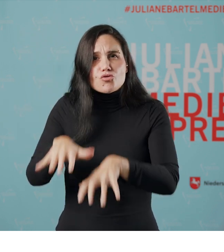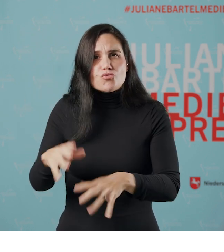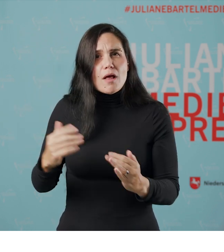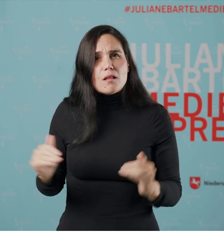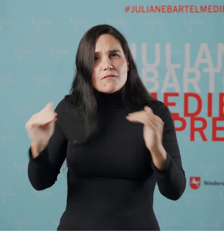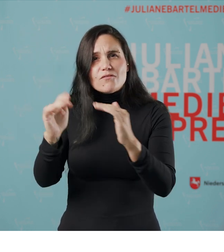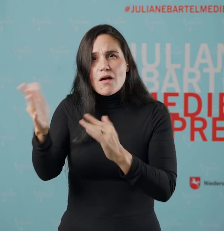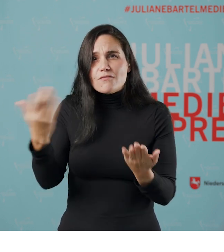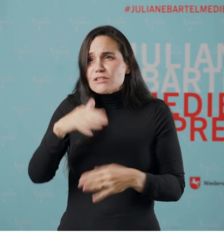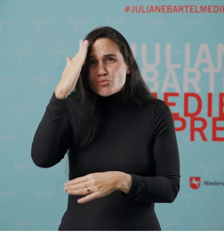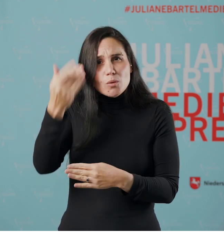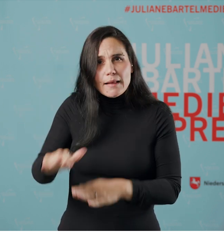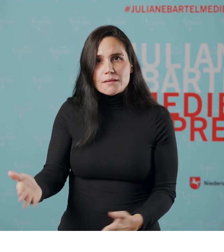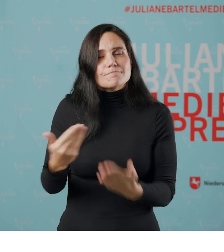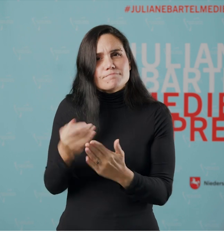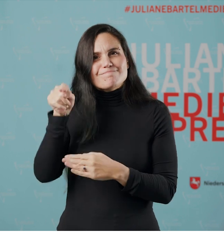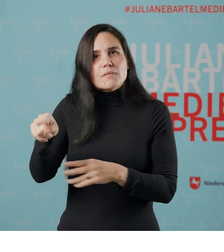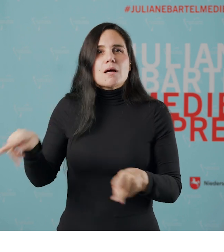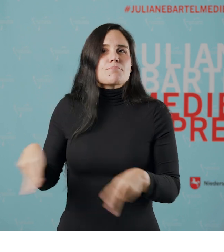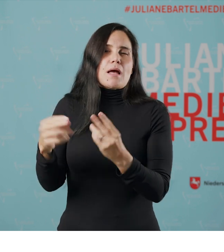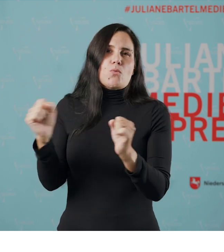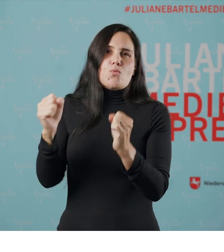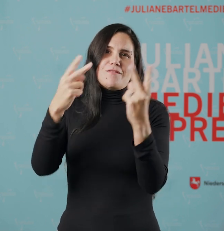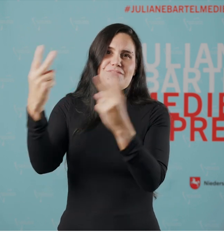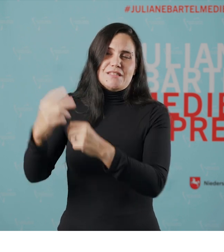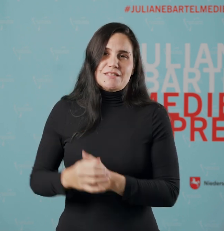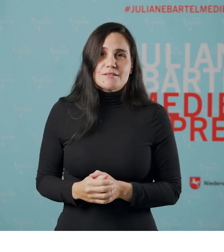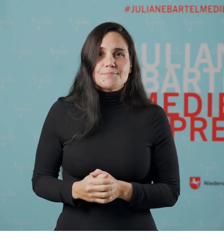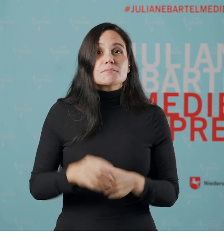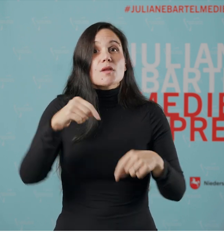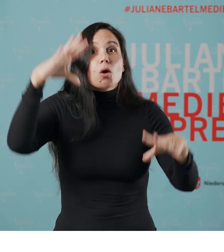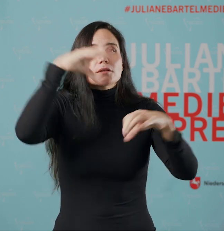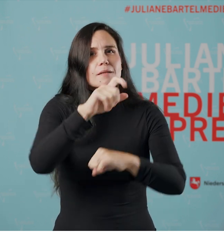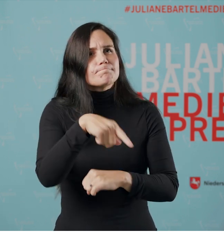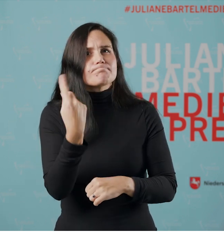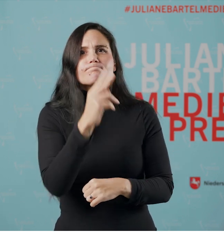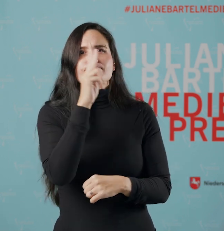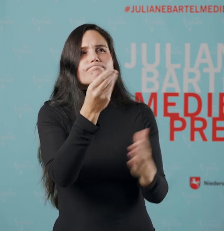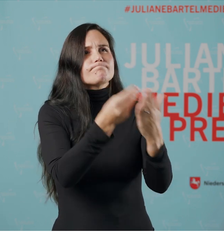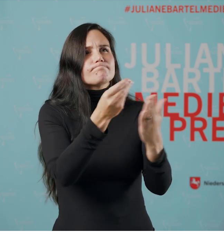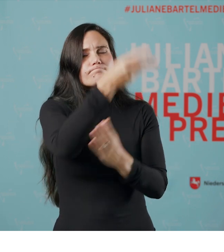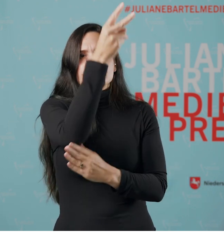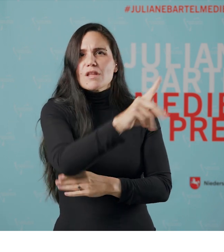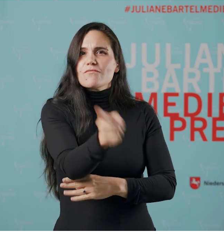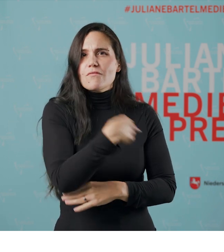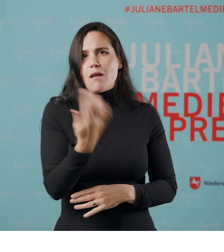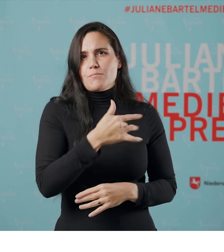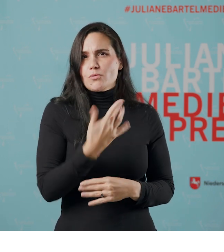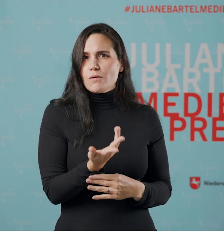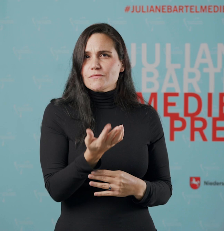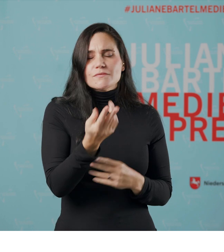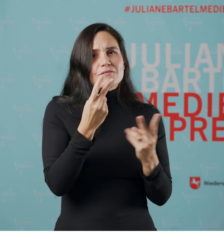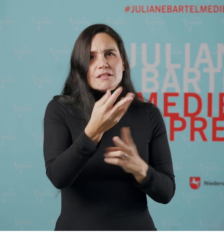dieser strukturellen Ungleichheit und deswegen ist dieser Preis extrem wichtig. Wir haben einfach heute Abend gesehen, dass es wichtig ist und dass es uns alle